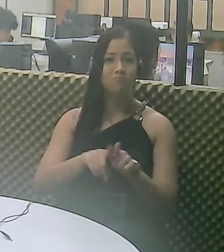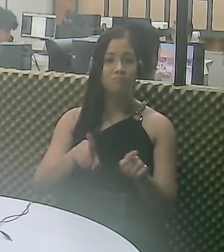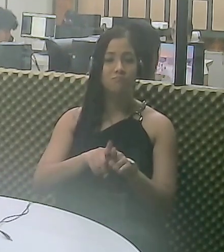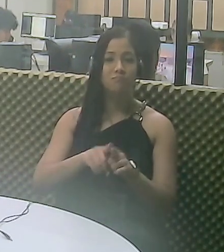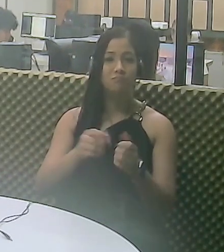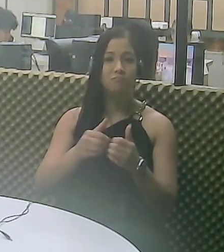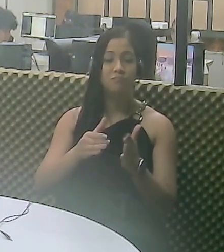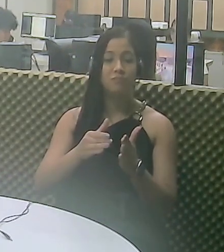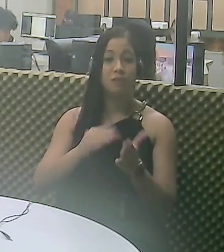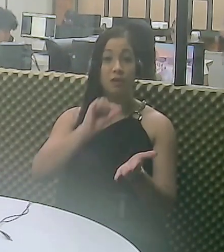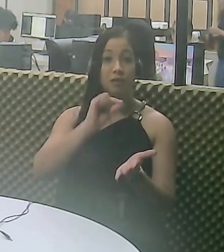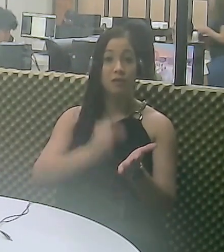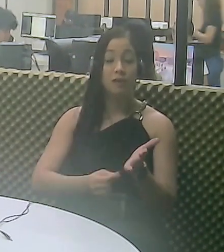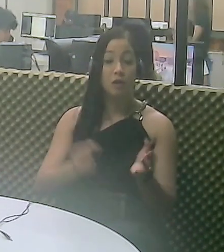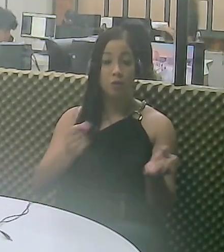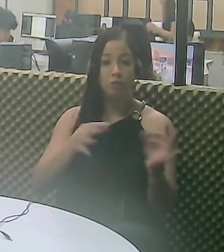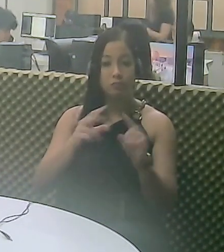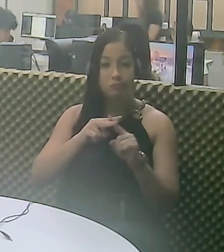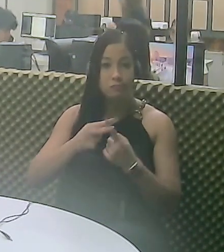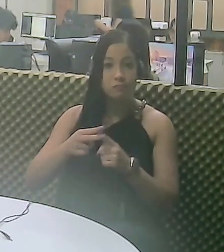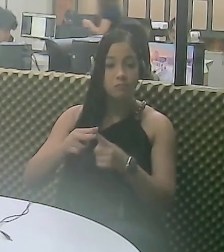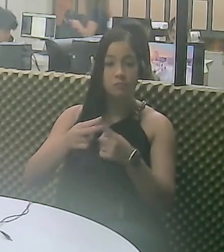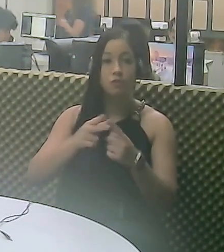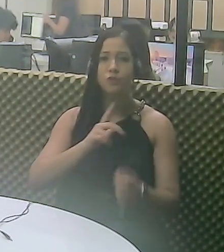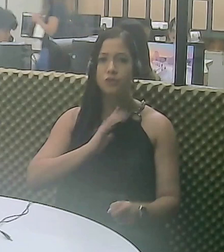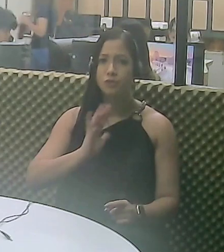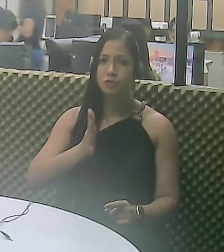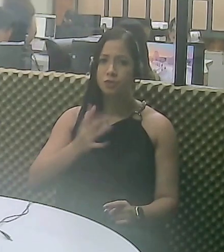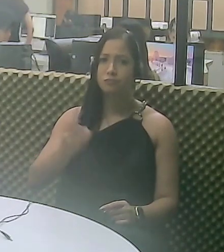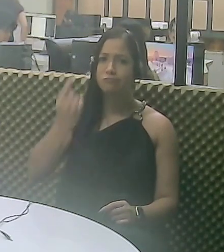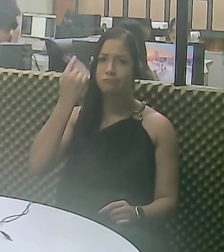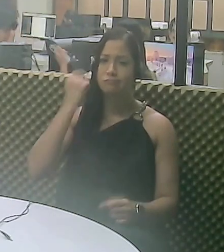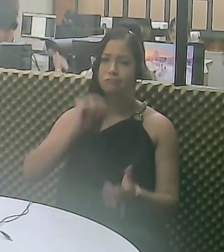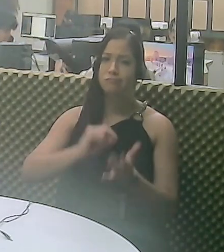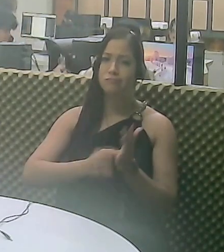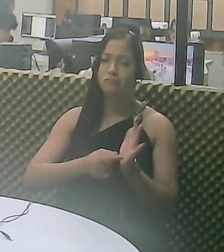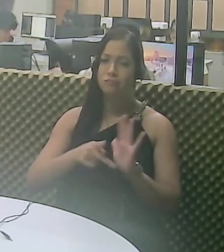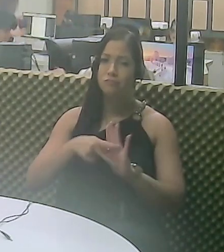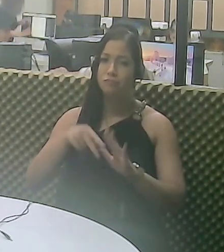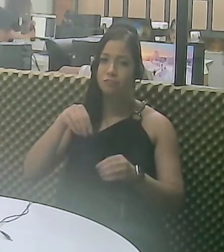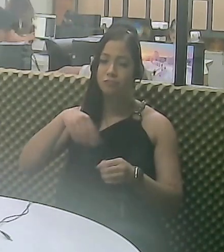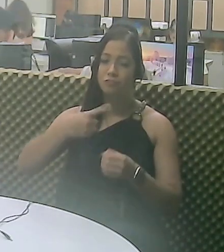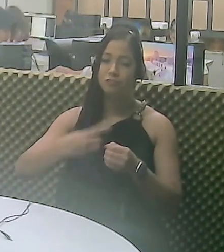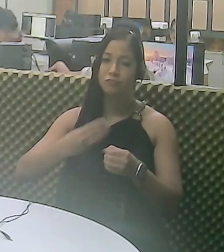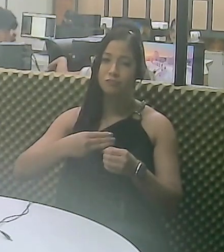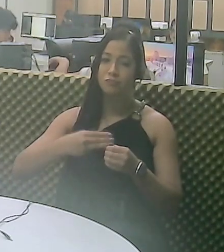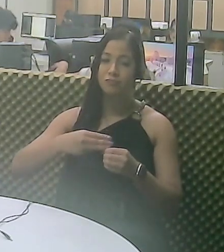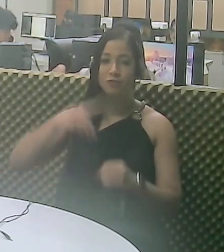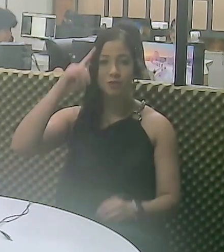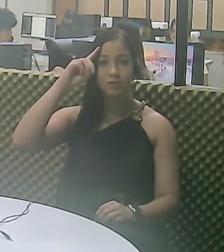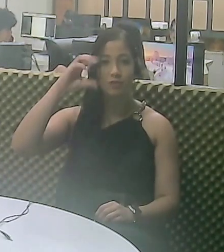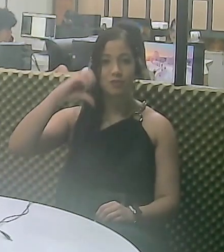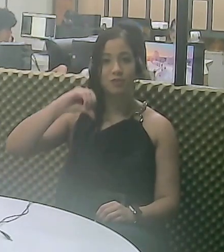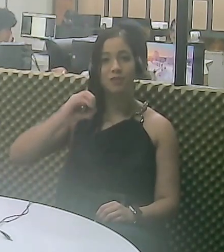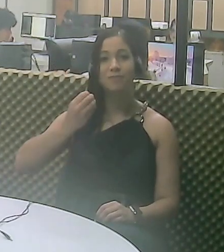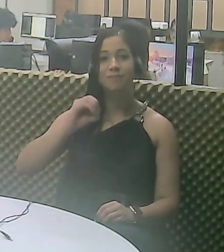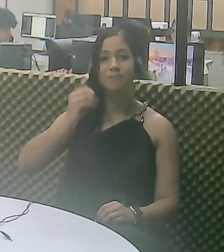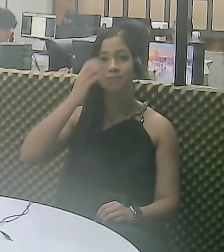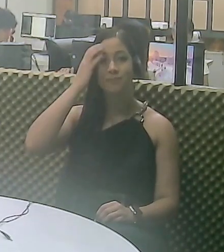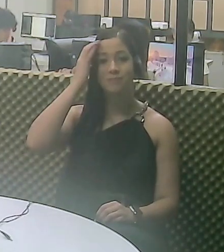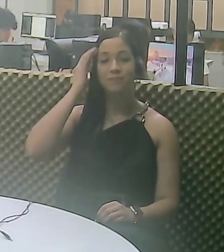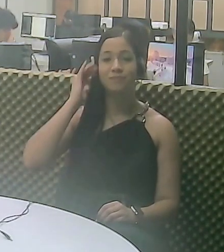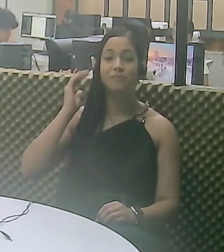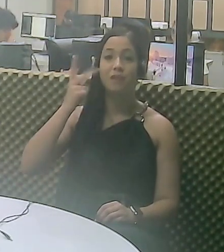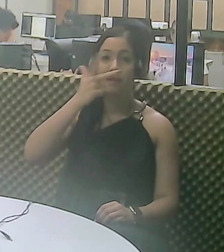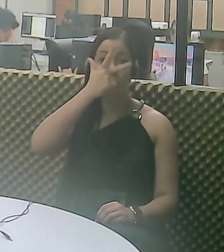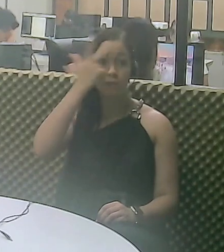a atualização cadastral de quem já possui inscrição junto ao município, a partir do dia 9 de outubro.